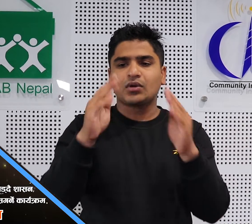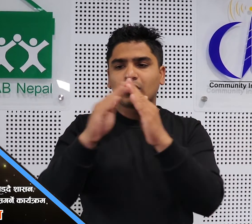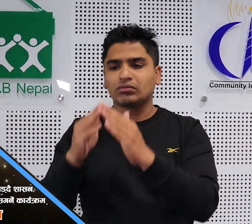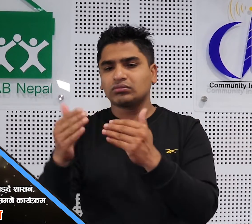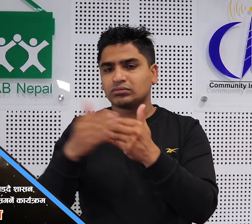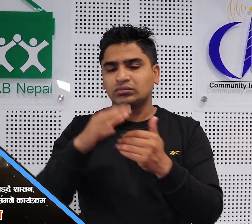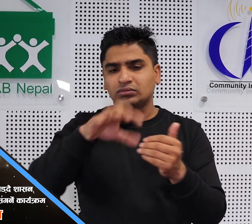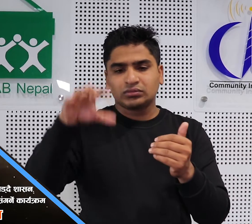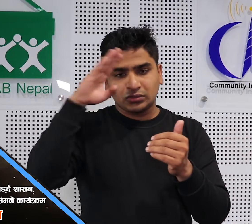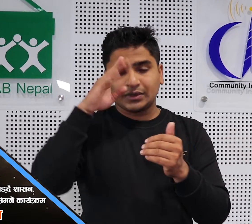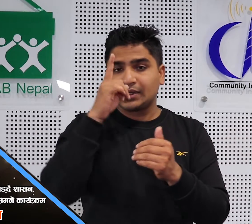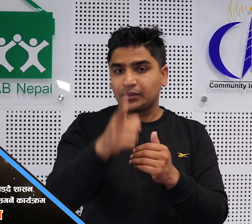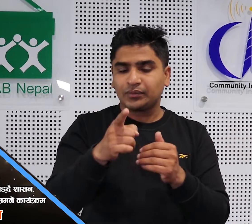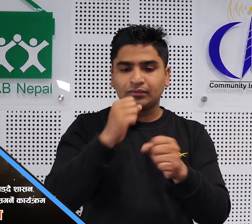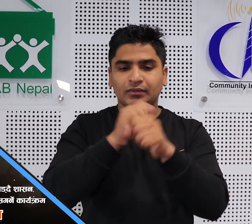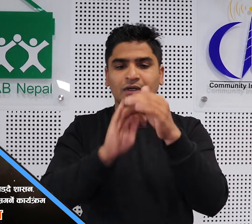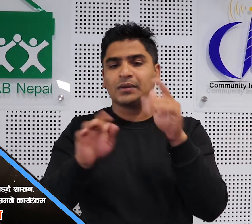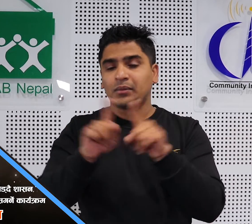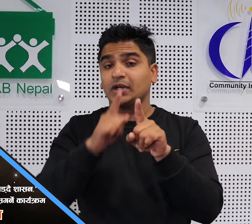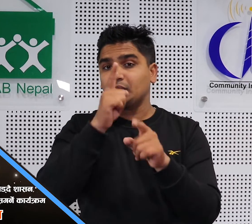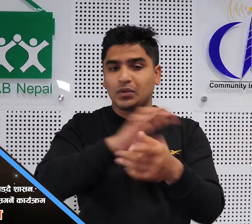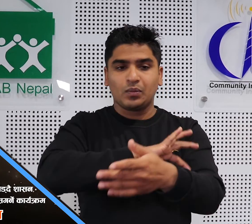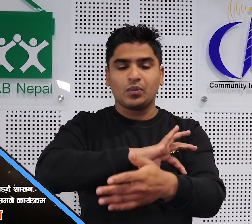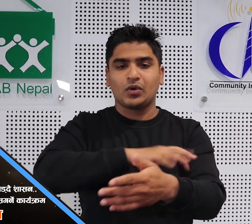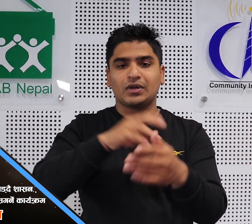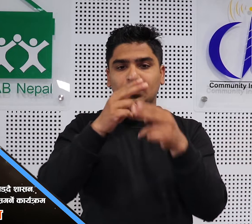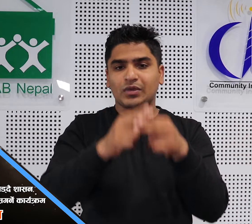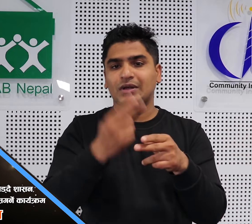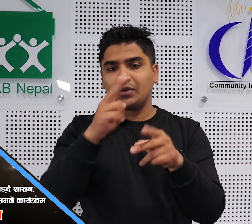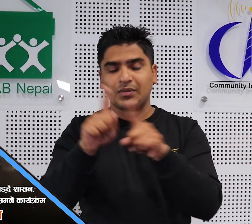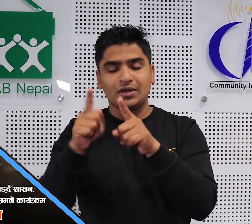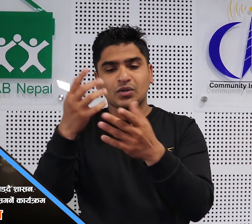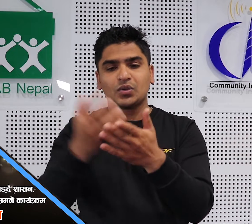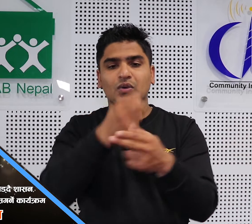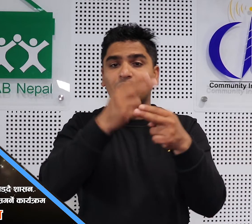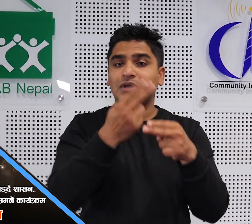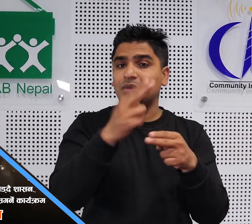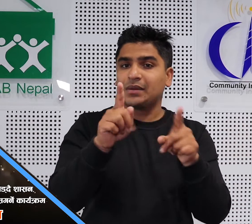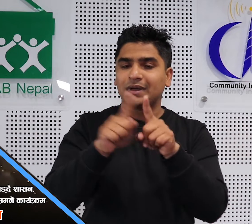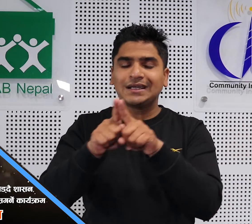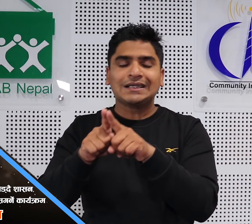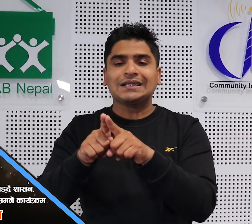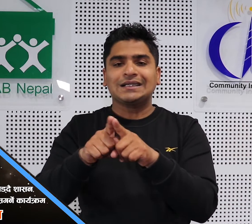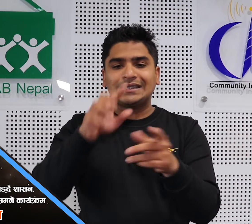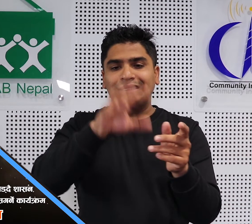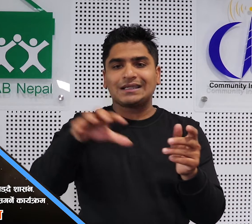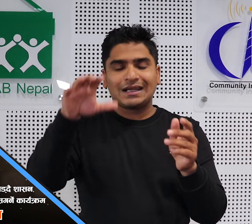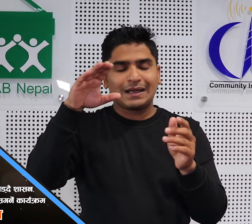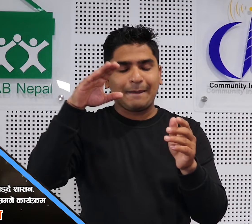हो, इम्प्लिमेन्टेटर पनि हो, र प्रदेशको बजेट भए पनि सङ्घको बजेट भए पनि स्थानीय पालिकाकै टेरिटोरीमा हुने भएपछि